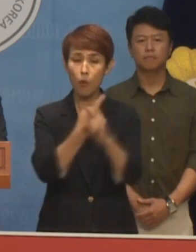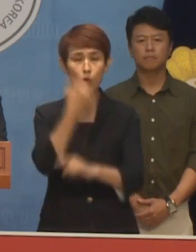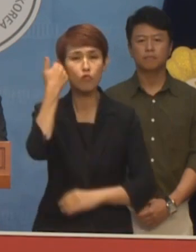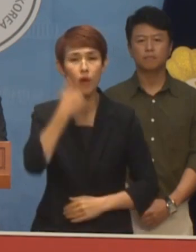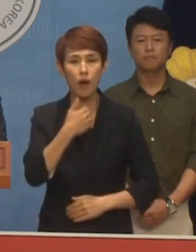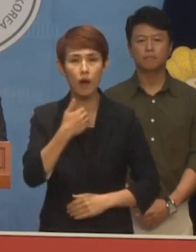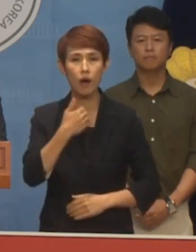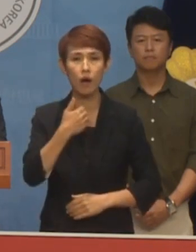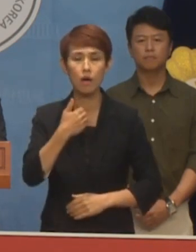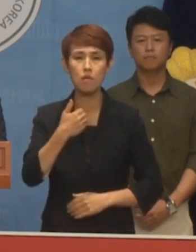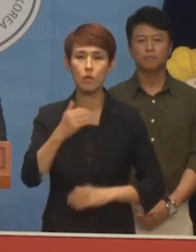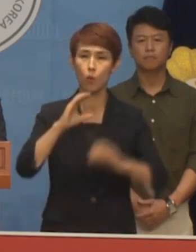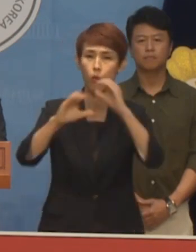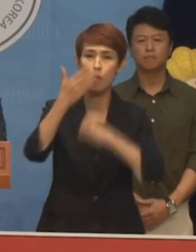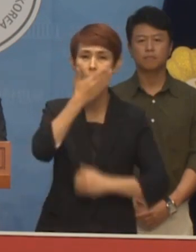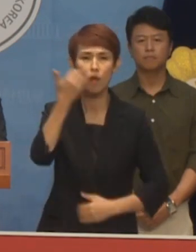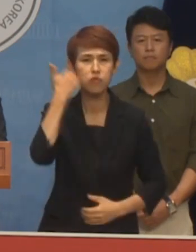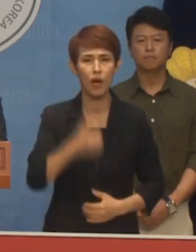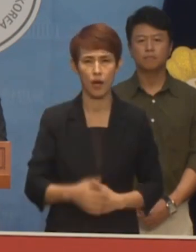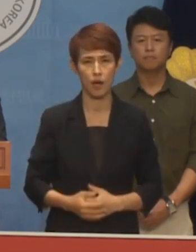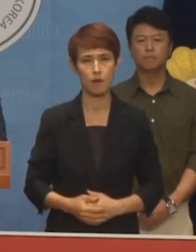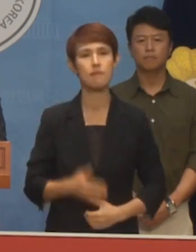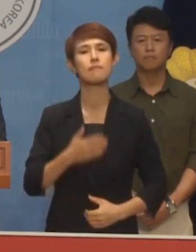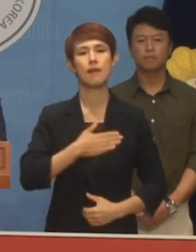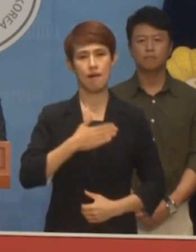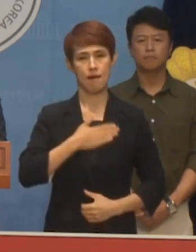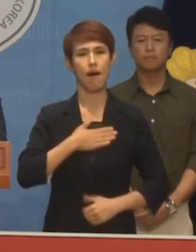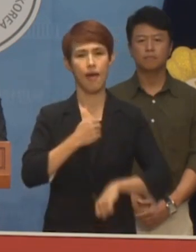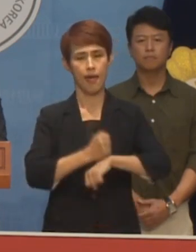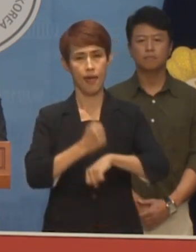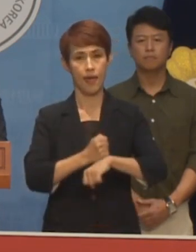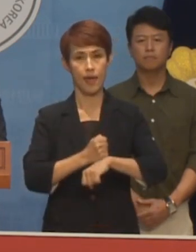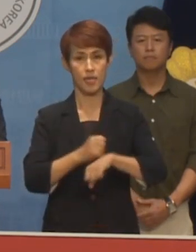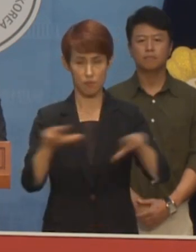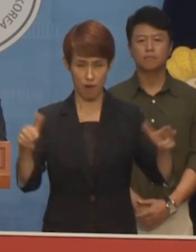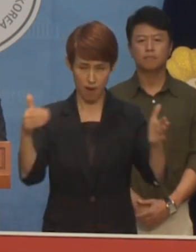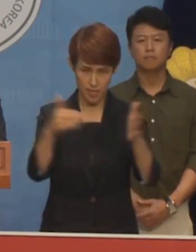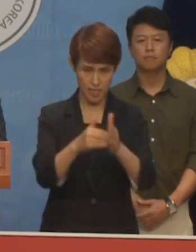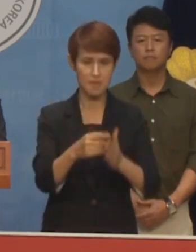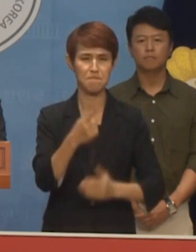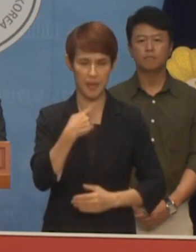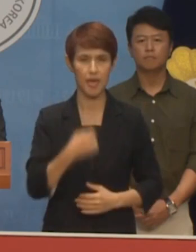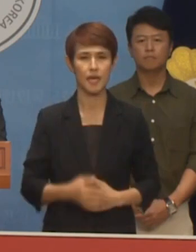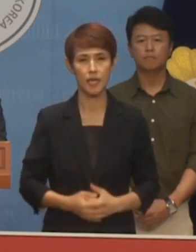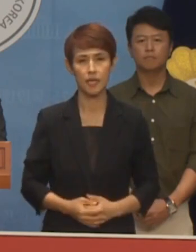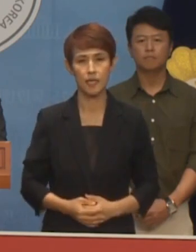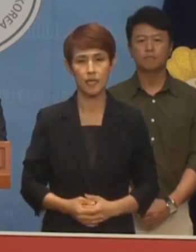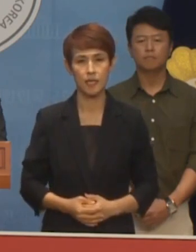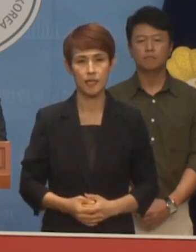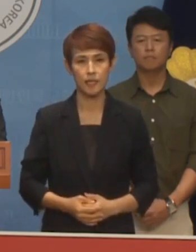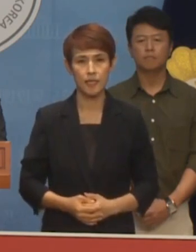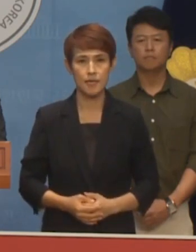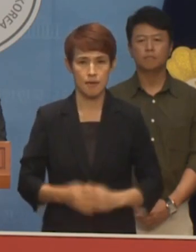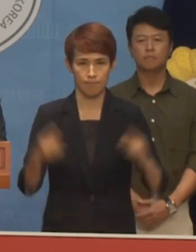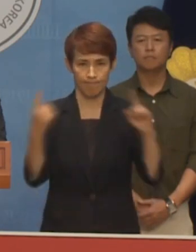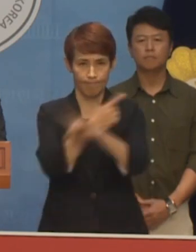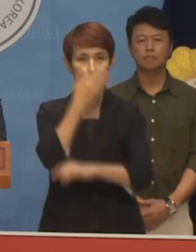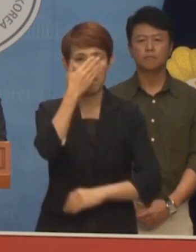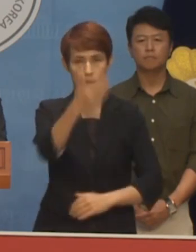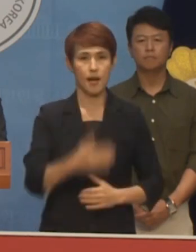누가 소통할 수 있겠습니까? 저 박홍준이 지금껏 그렇게 해왔습니다. 그래서 바꿀 수